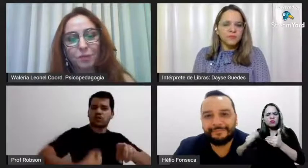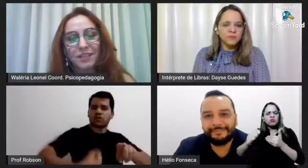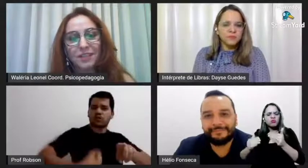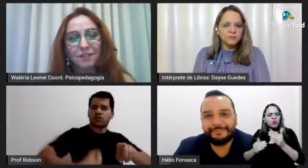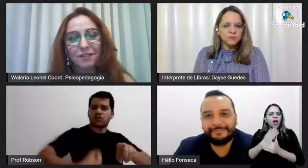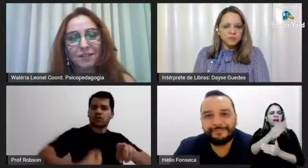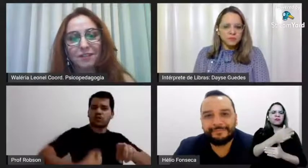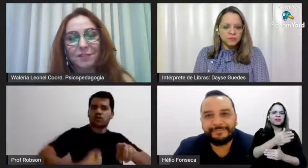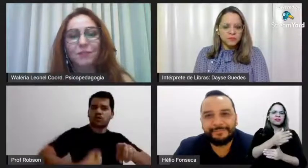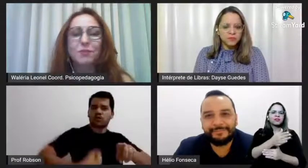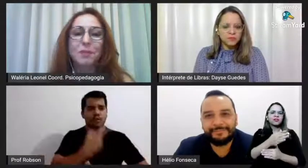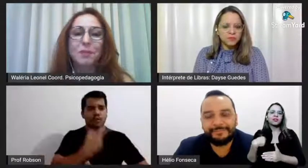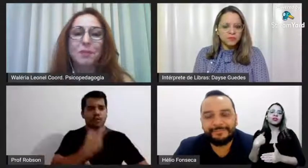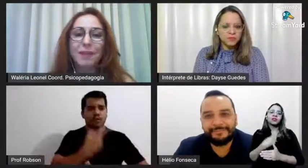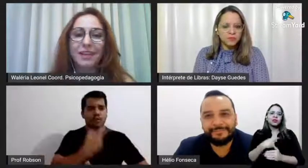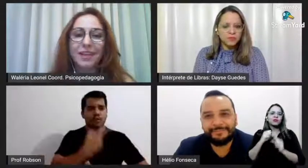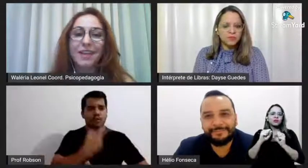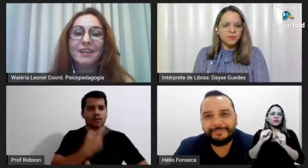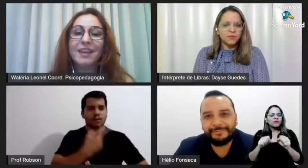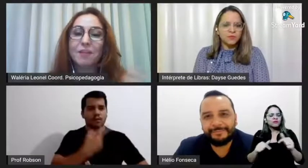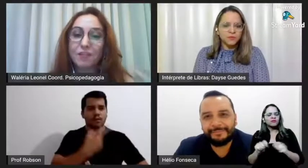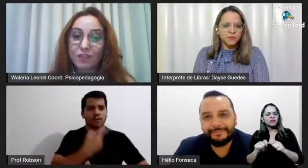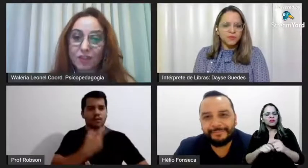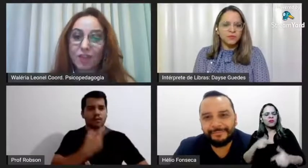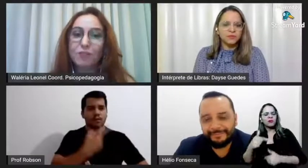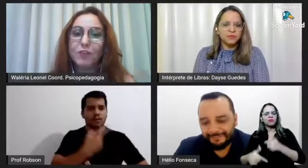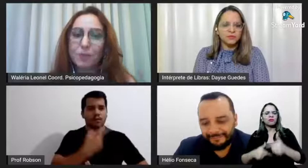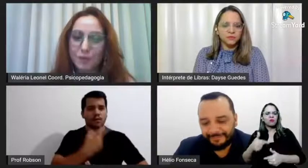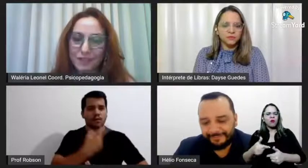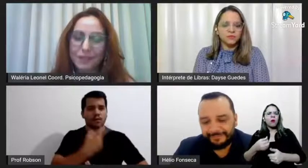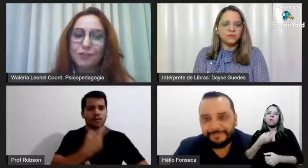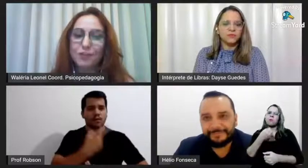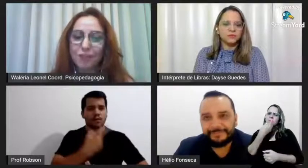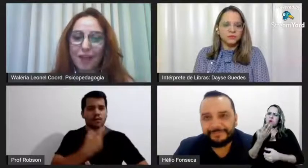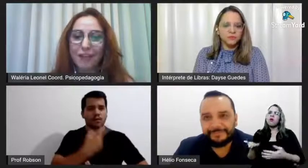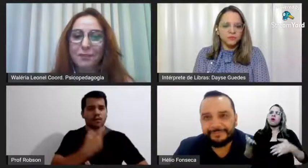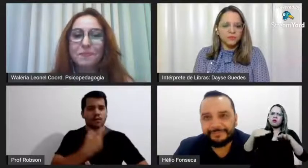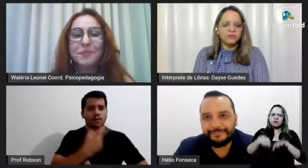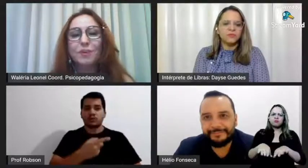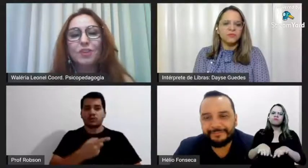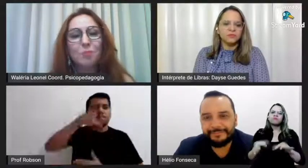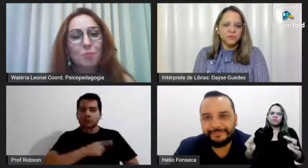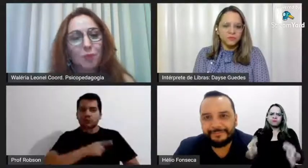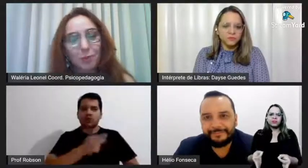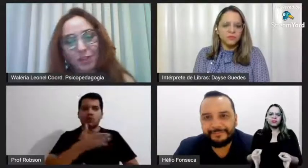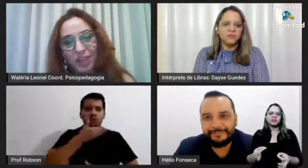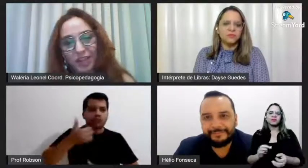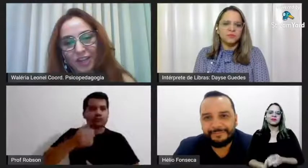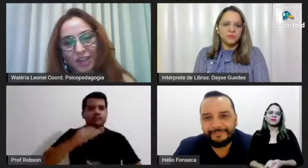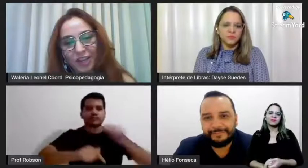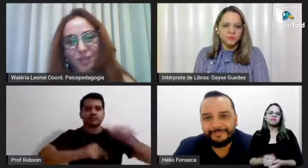gente possa cada vez mais fazer um trabalho aí, né, efetivo e inclusivo de fato. Eu achei